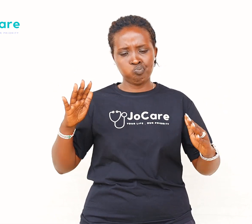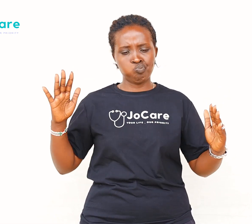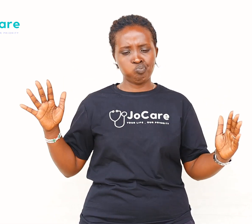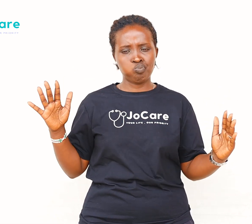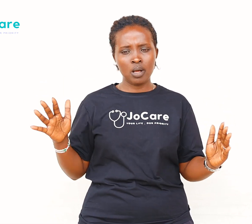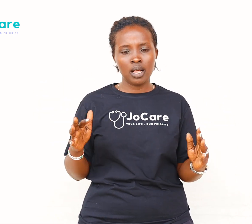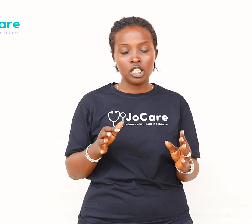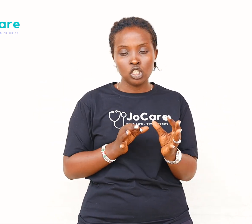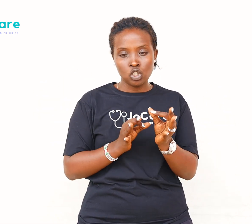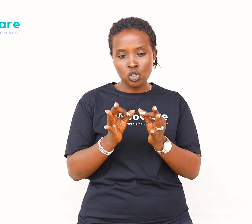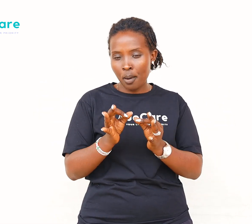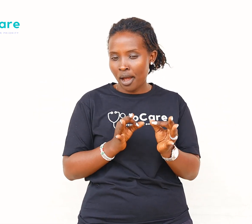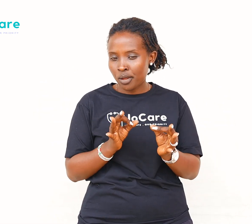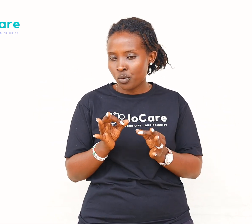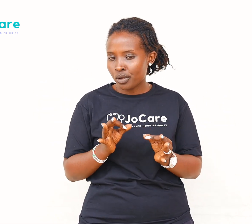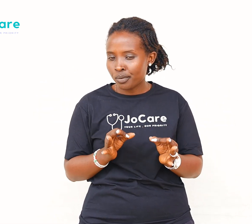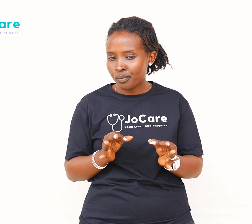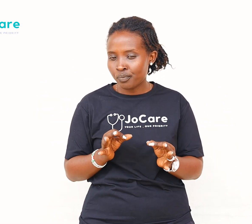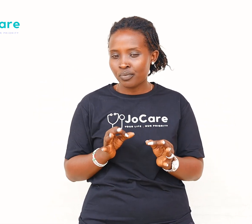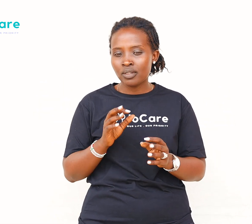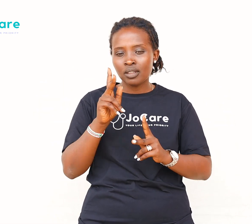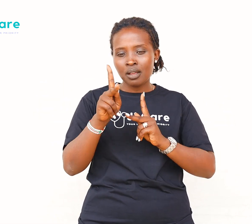ko izo zose ziba zakozwe mu buryo